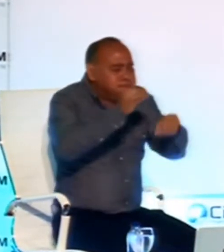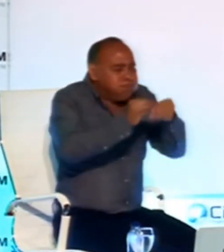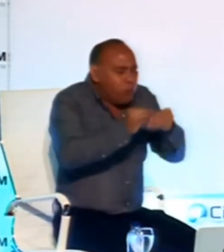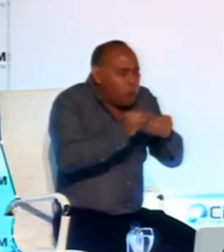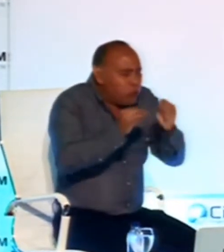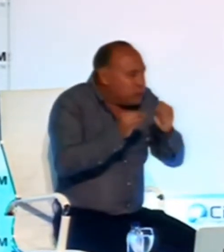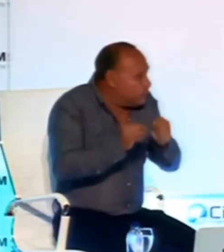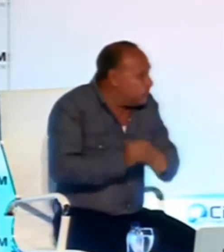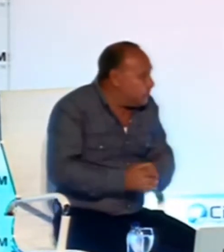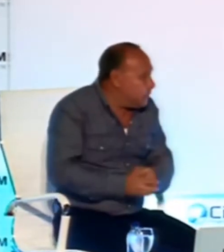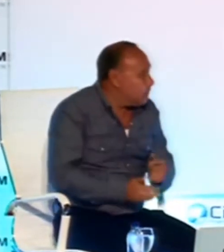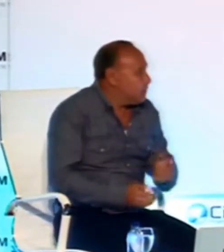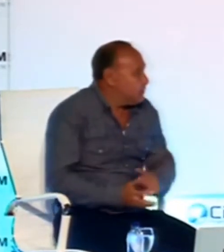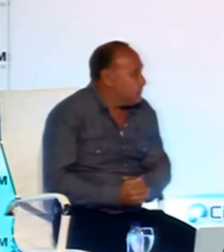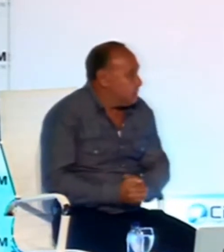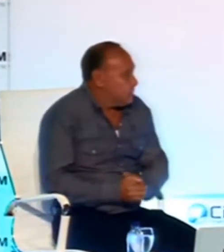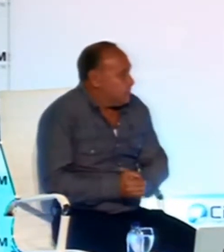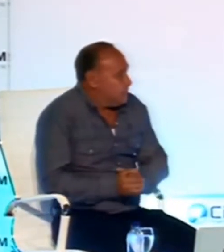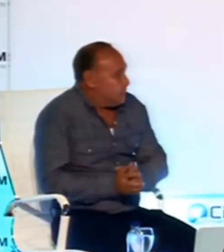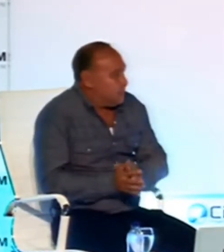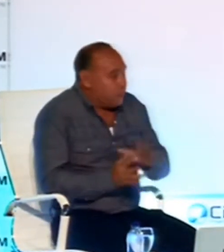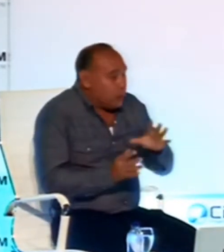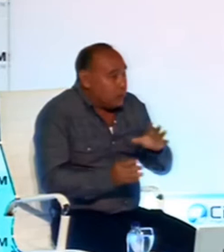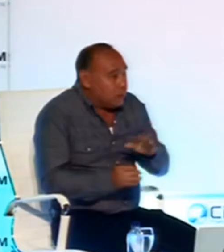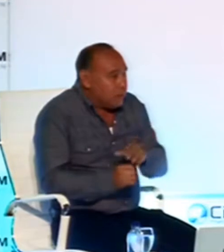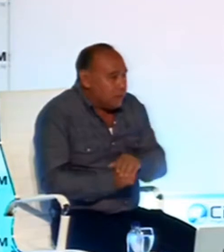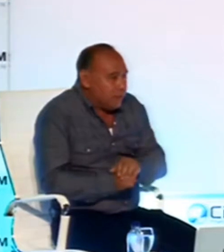¡Qué maravilla! Además... Siga.